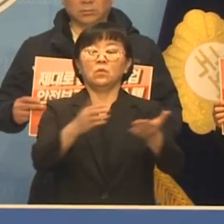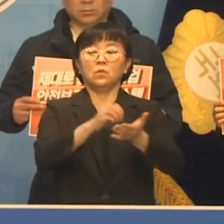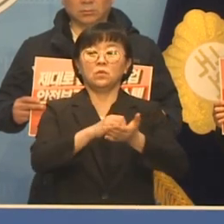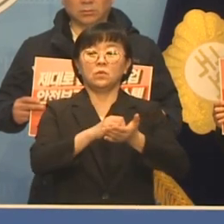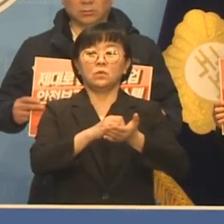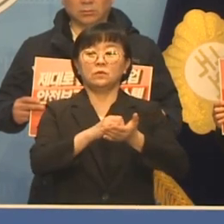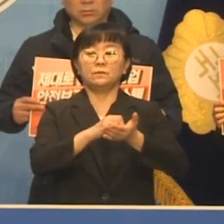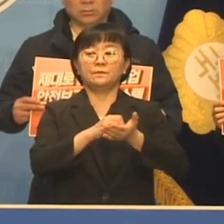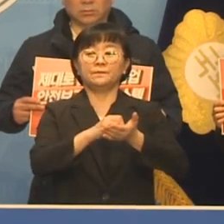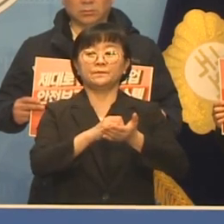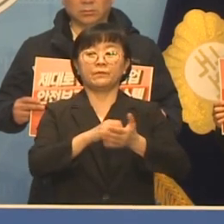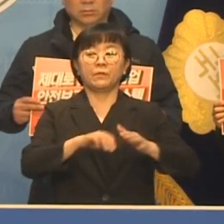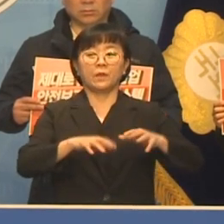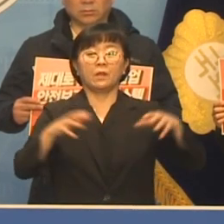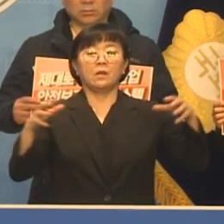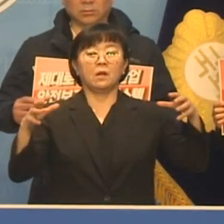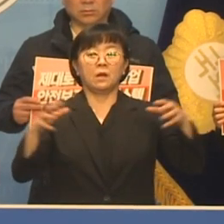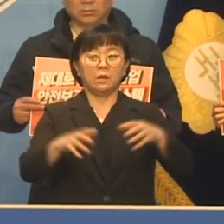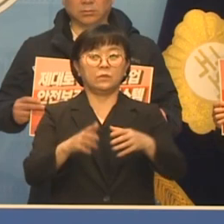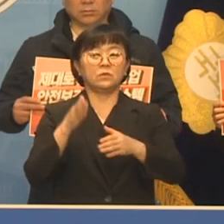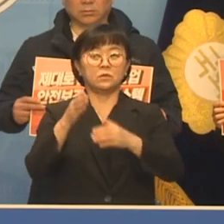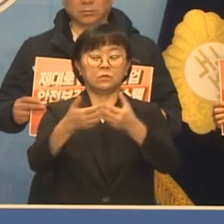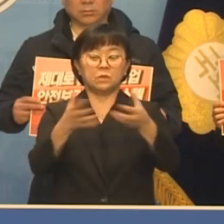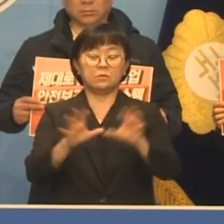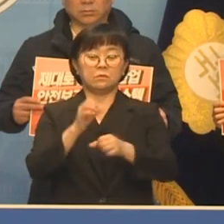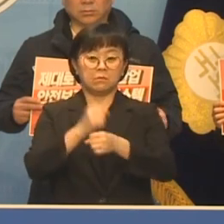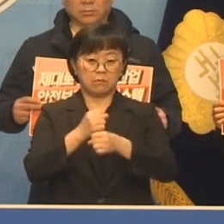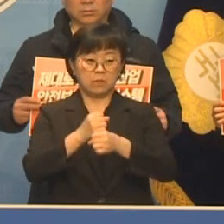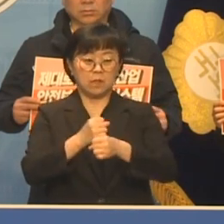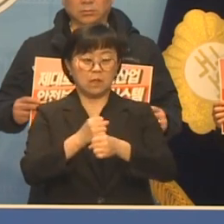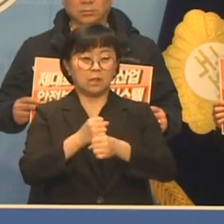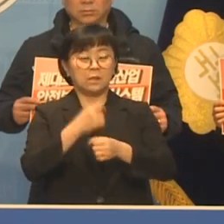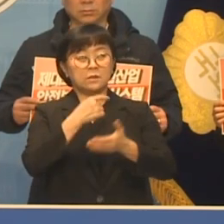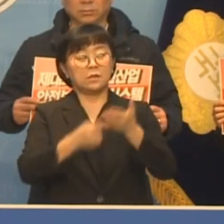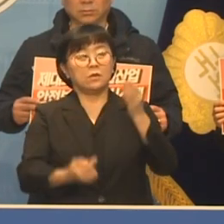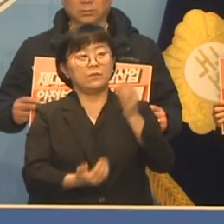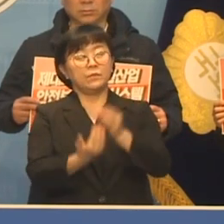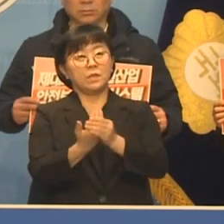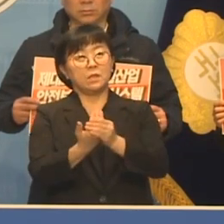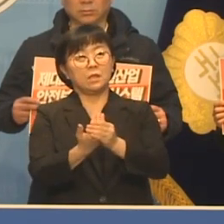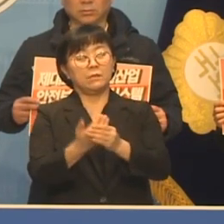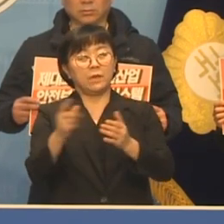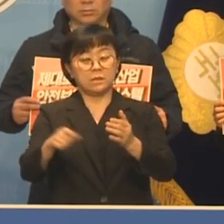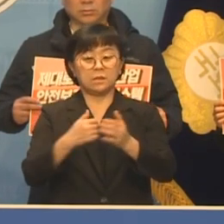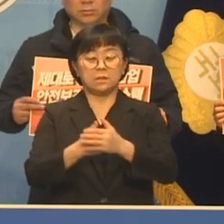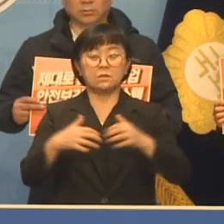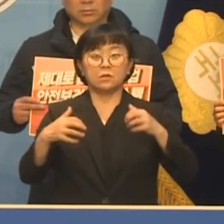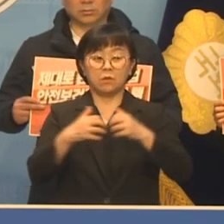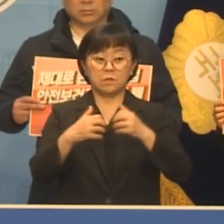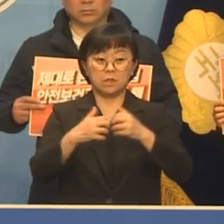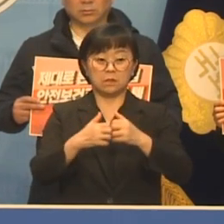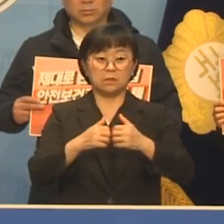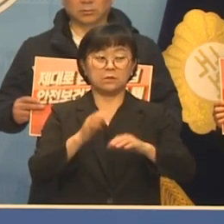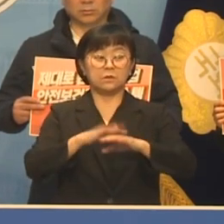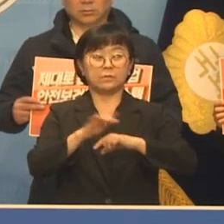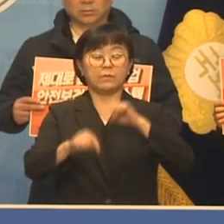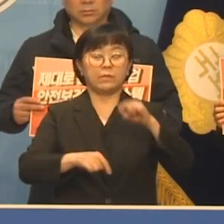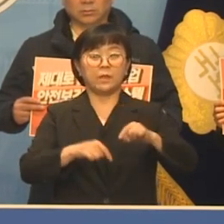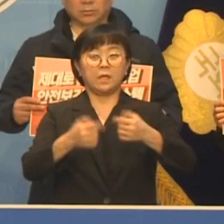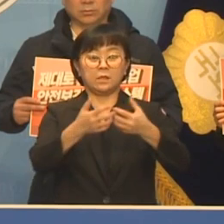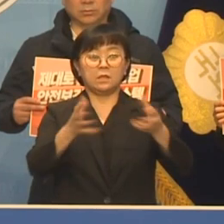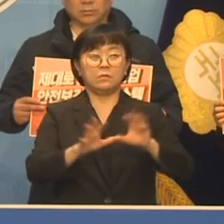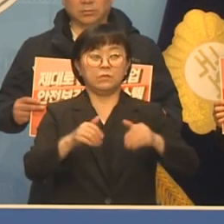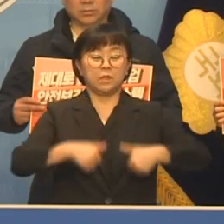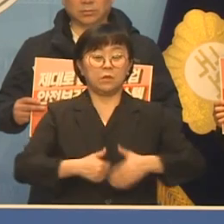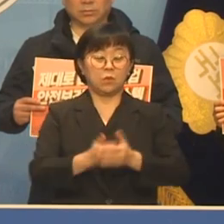회사, 노동부의 합동 TF를 만들어서 산업재해와의 전쟁을 수행할 사령탑을 구성해야 합니다.